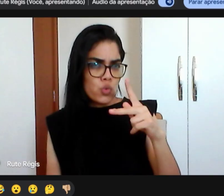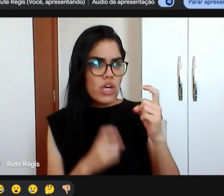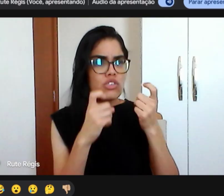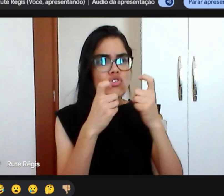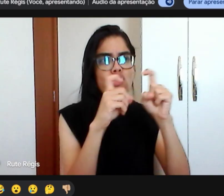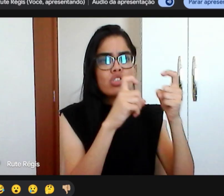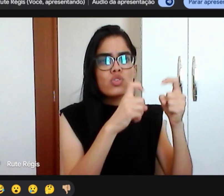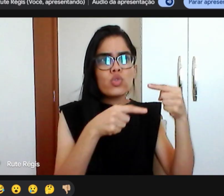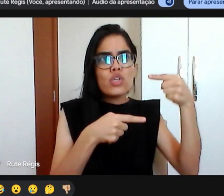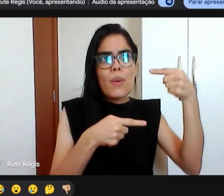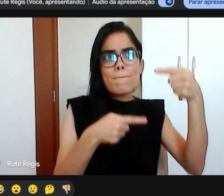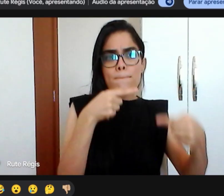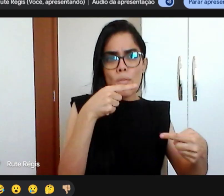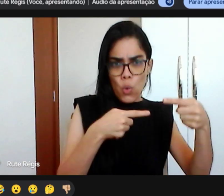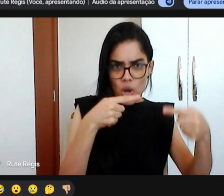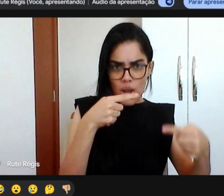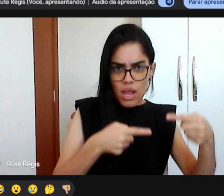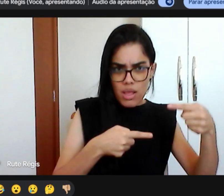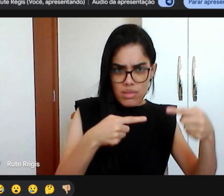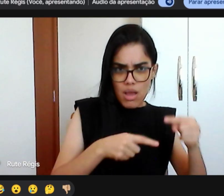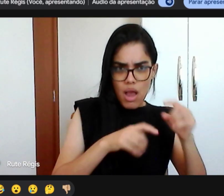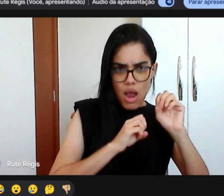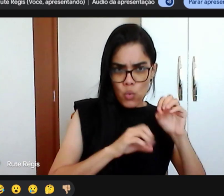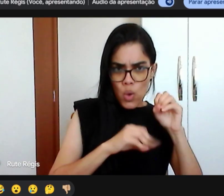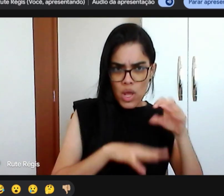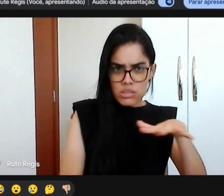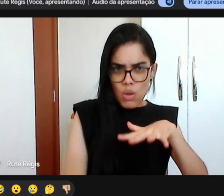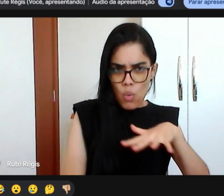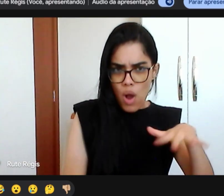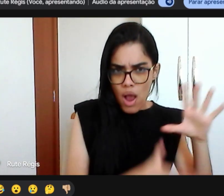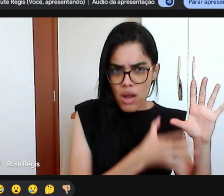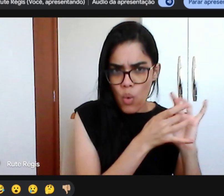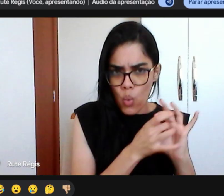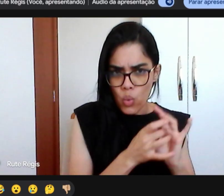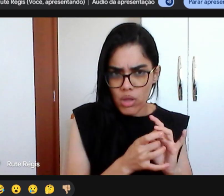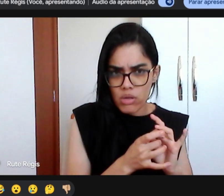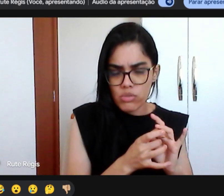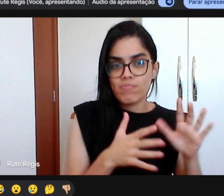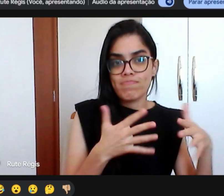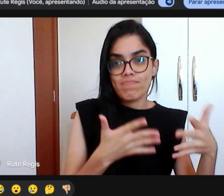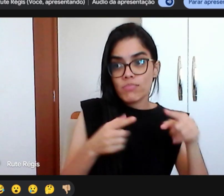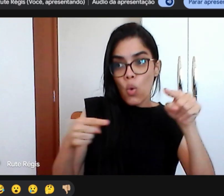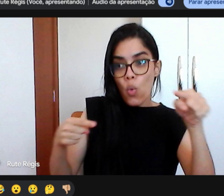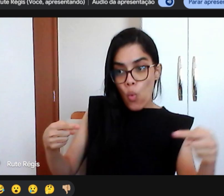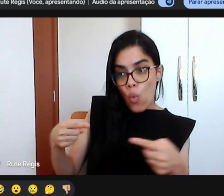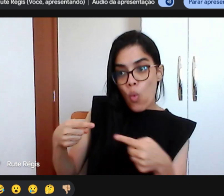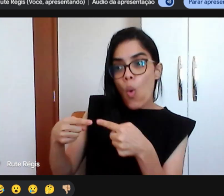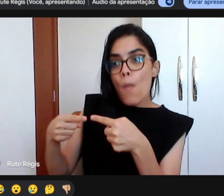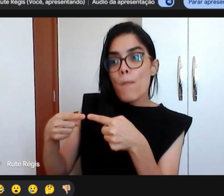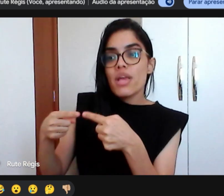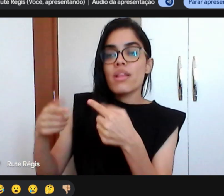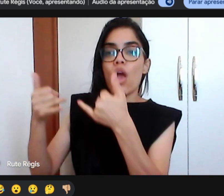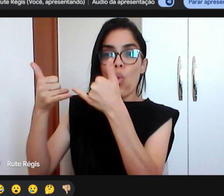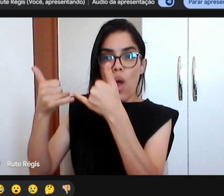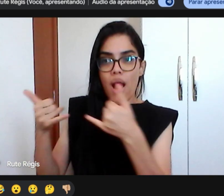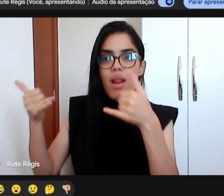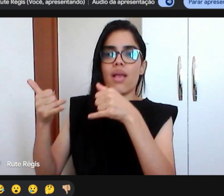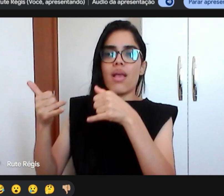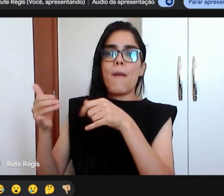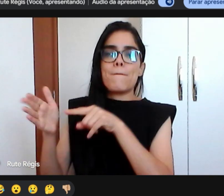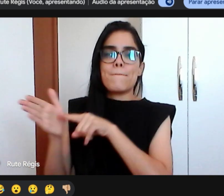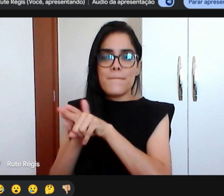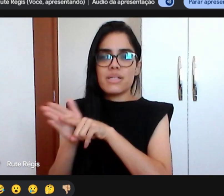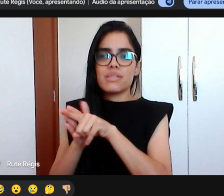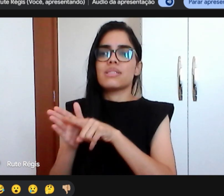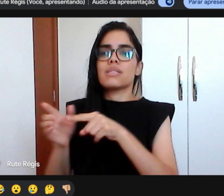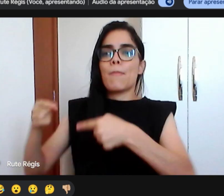um tema, Imagine que a sua discussão do pré-projeto de pesquisa contenha políticas educacionais